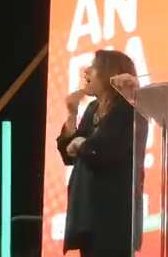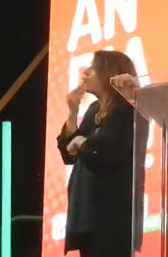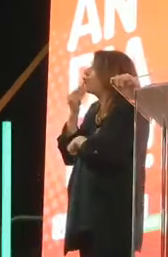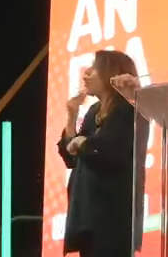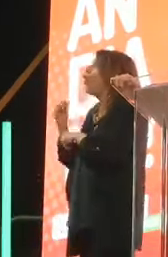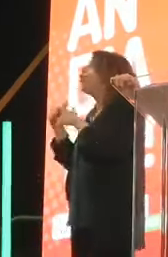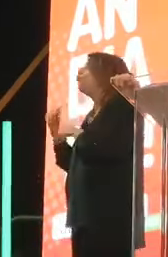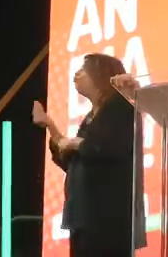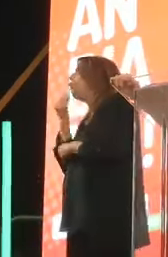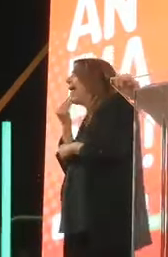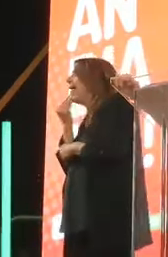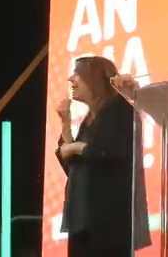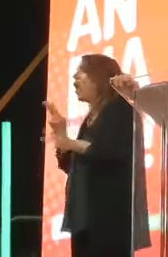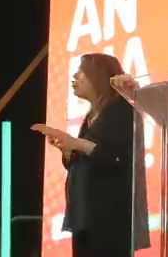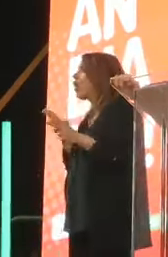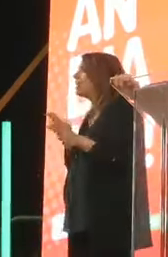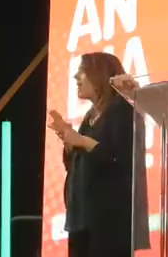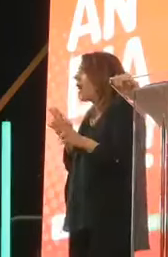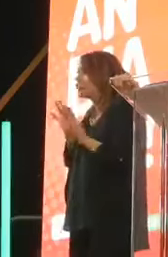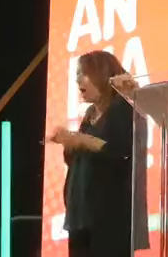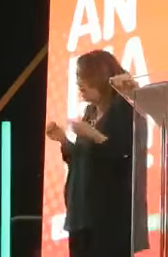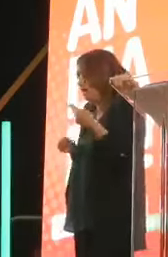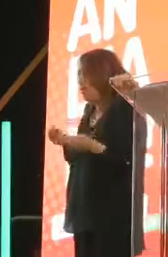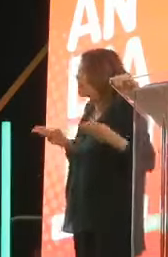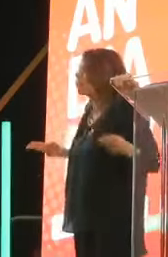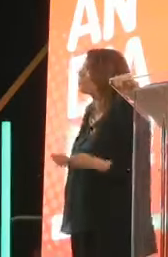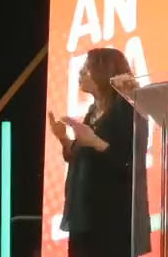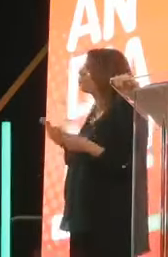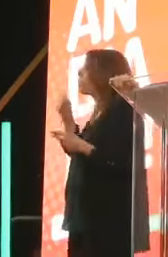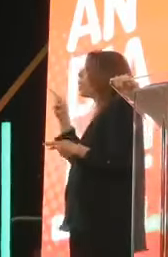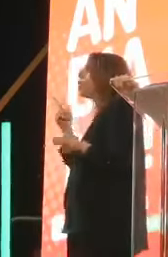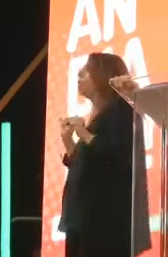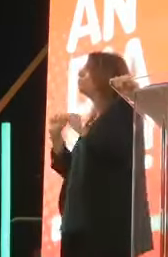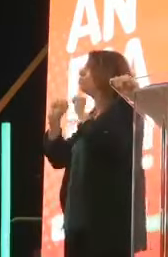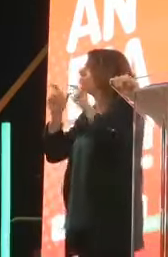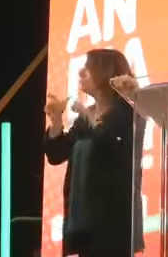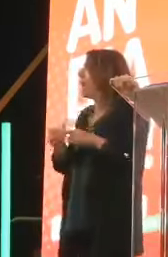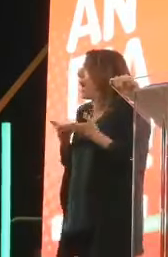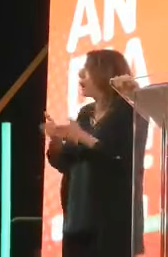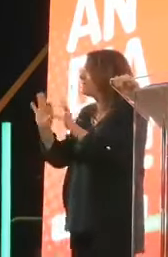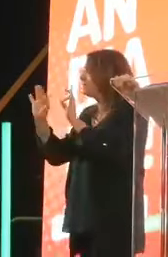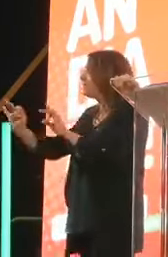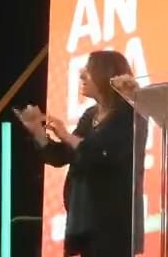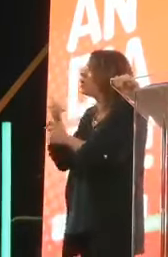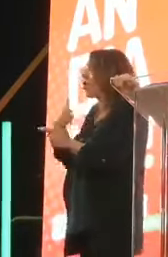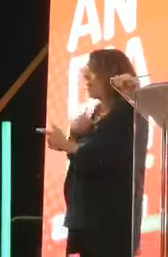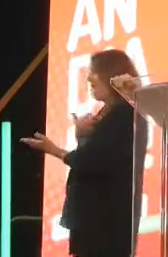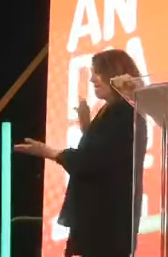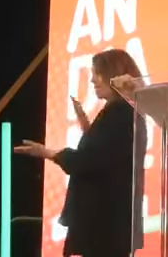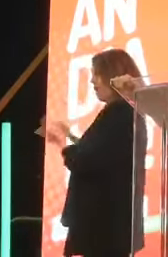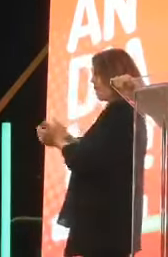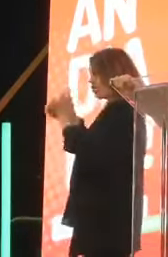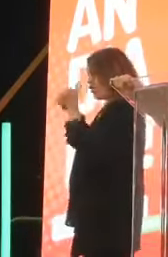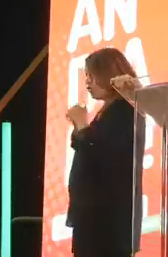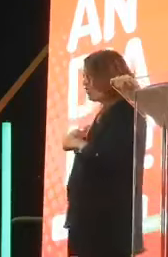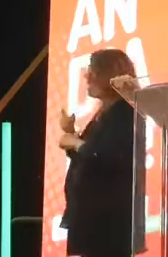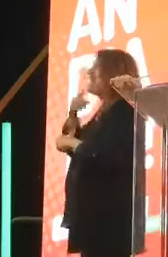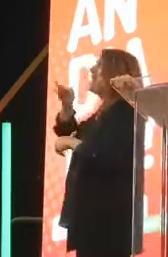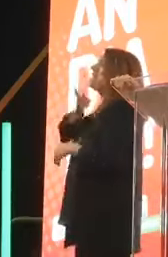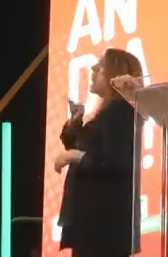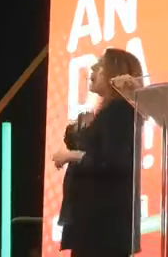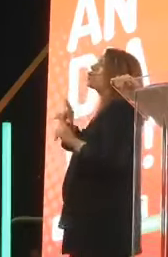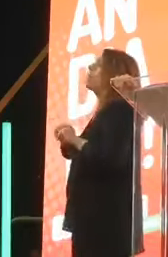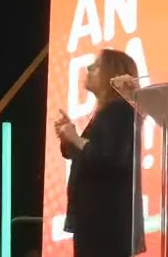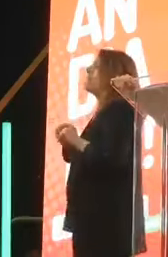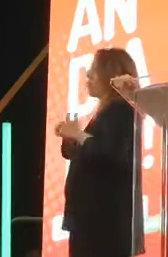cena. Sono quei lavoratori a cui abbiamo dedicato la nostra battaglia e la nostra proposta di civiltà su un salario